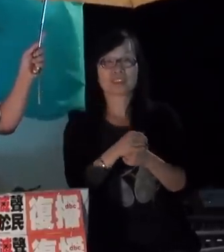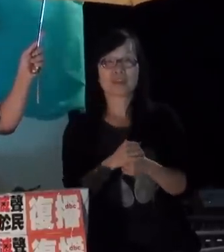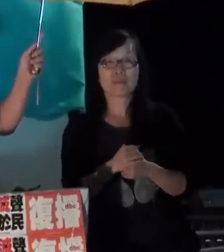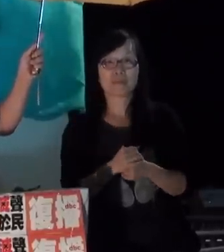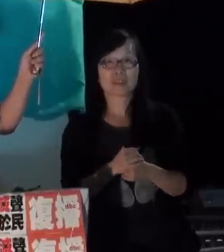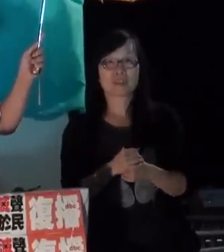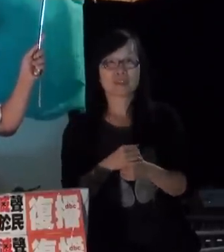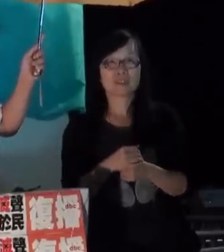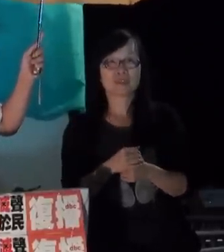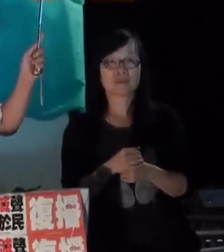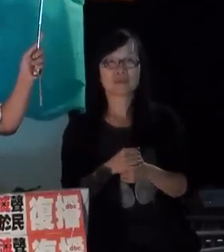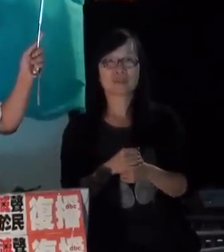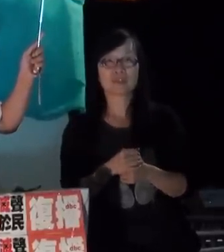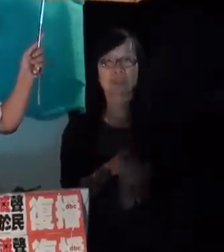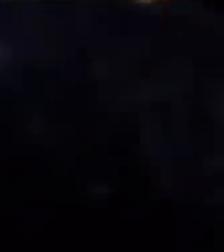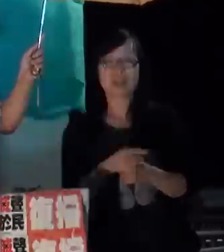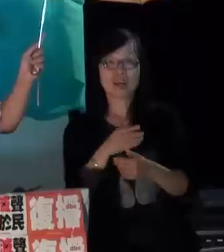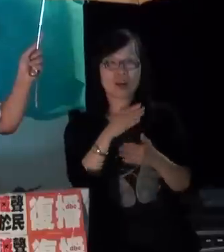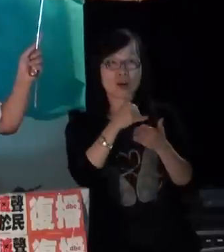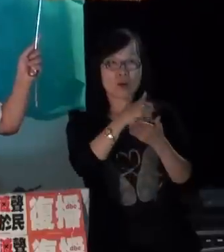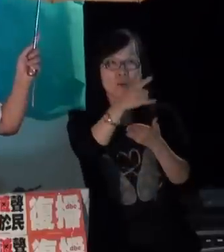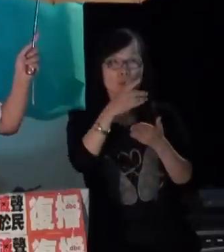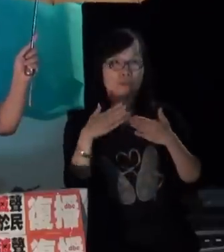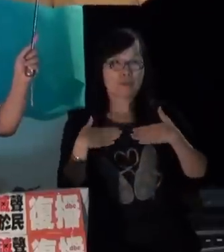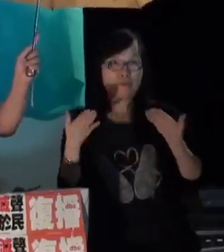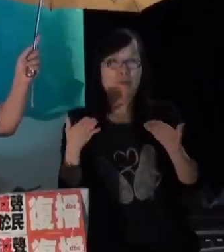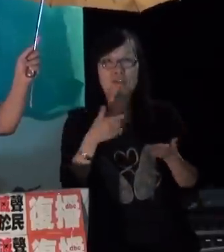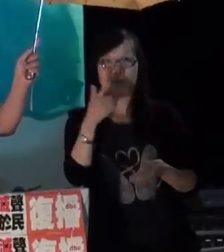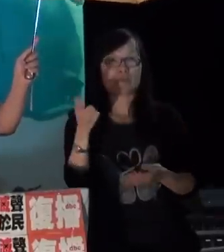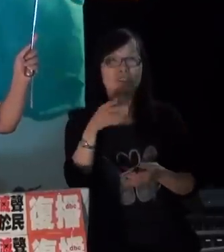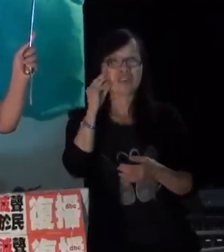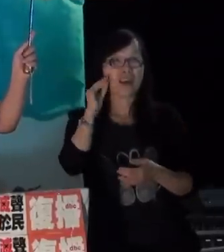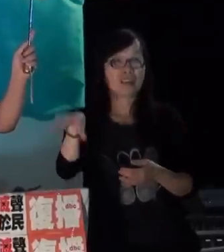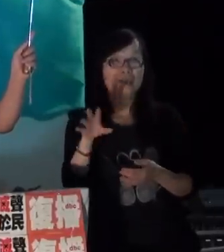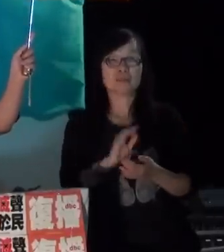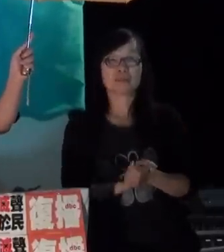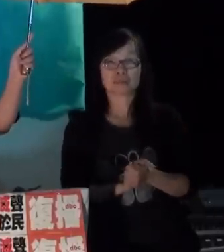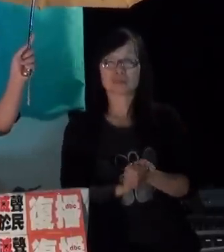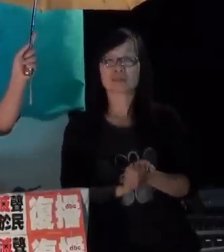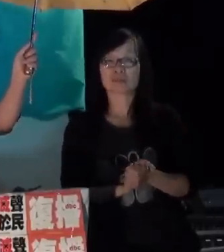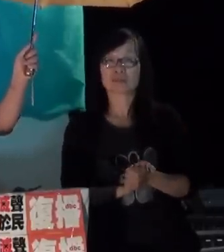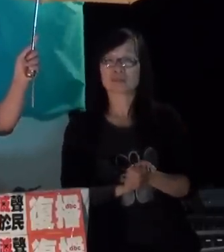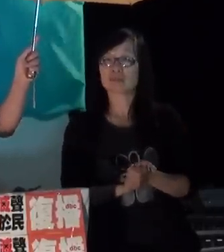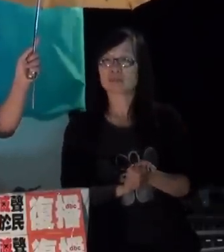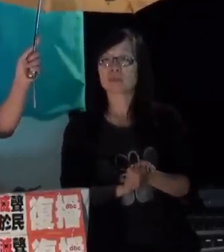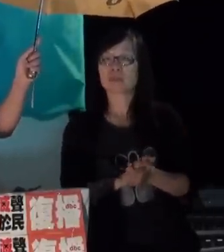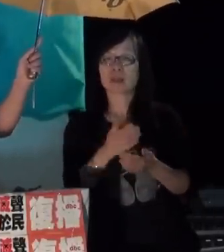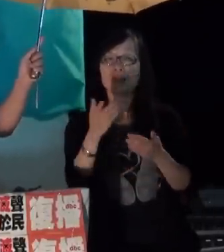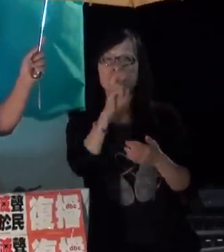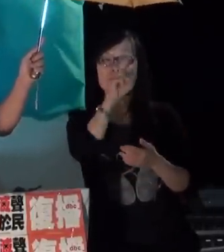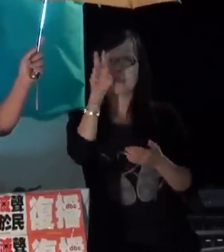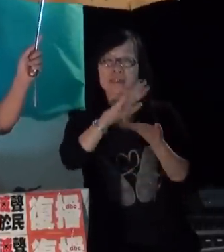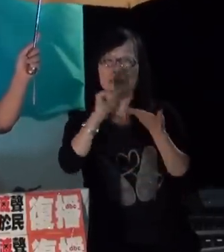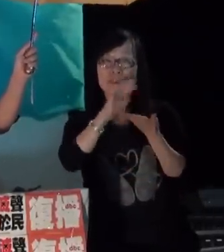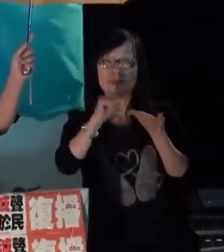係都多餘啊！但係我咧台下好多反應咧，都話好多餘嘅。咁我 覺得即係要睇清楚先啦，因